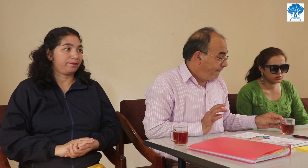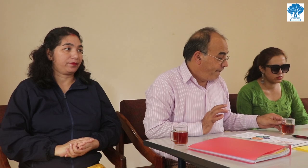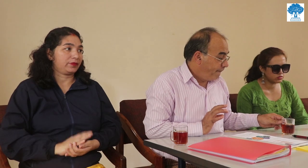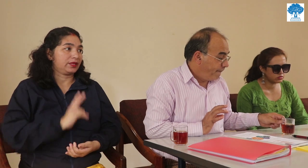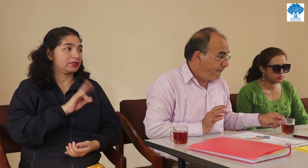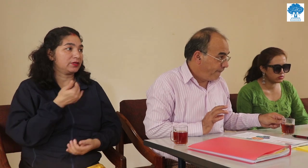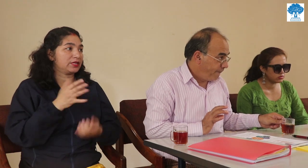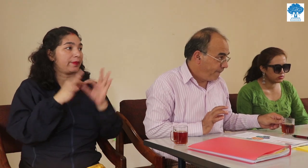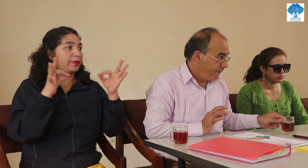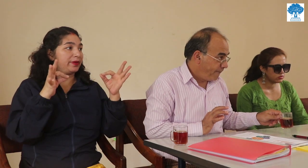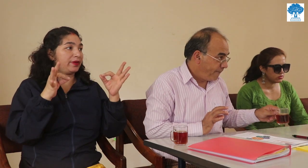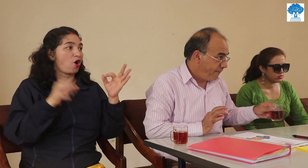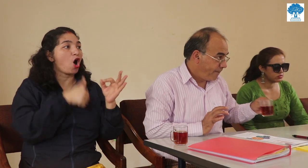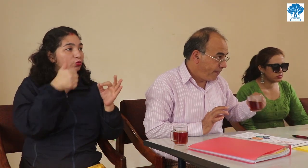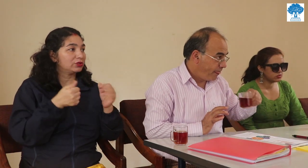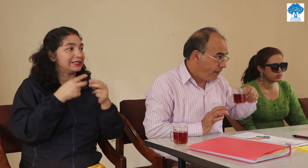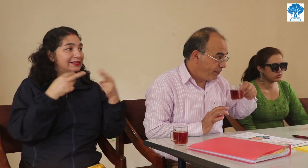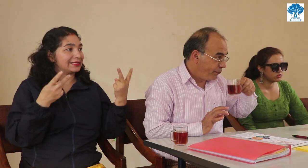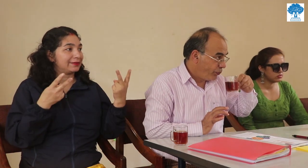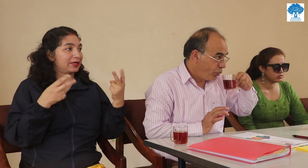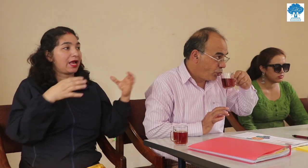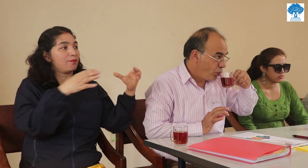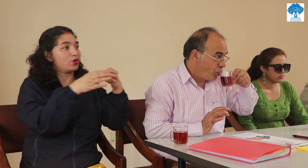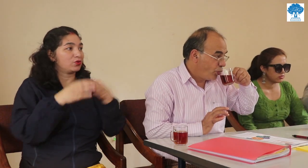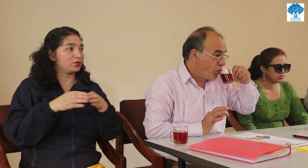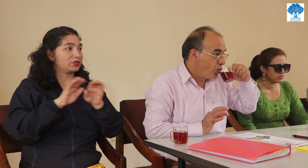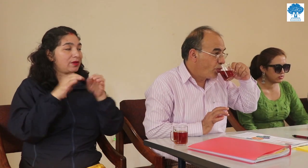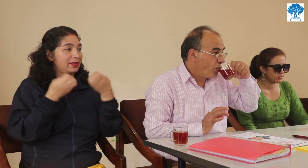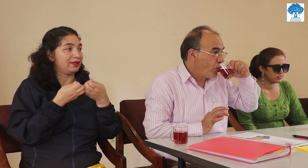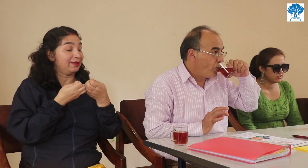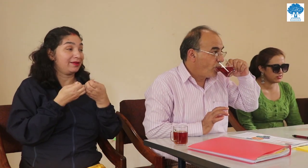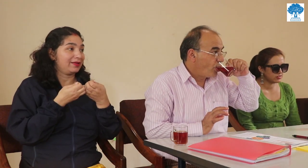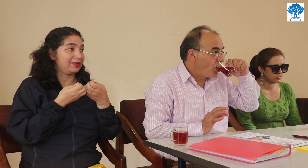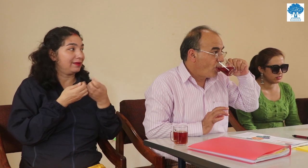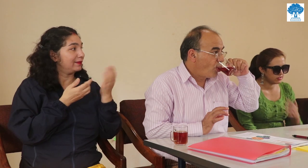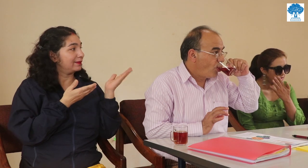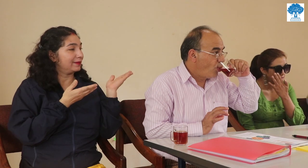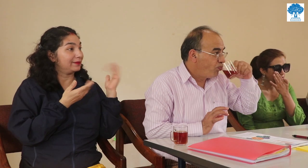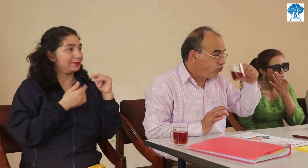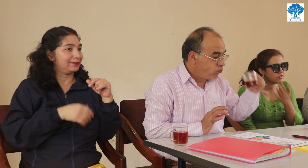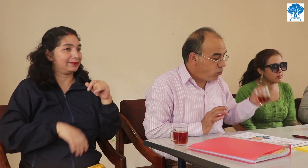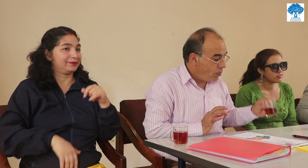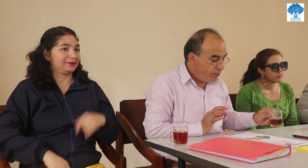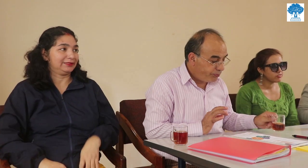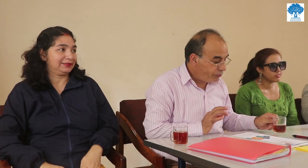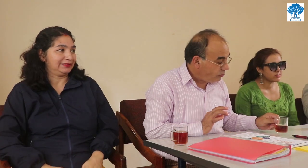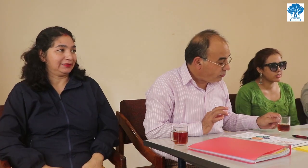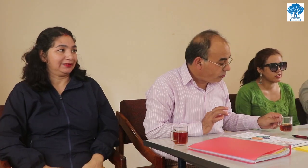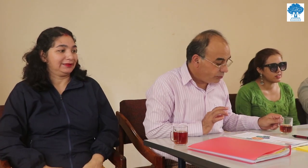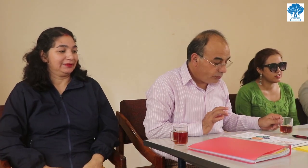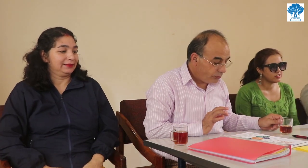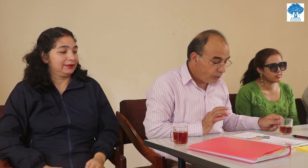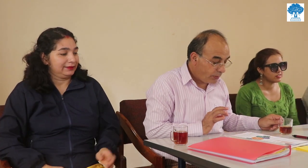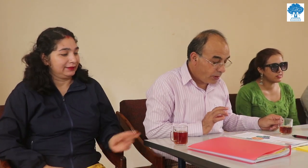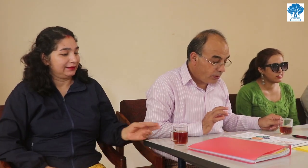विभिन्न अरू किसिमका वर्गहरू समुदायहरूले चाहिँ कसरी यस्तो किसिमको कन्ट्रासेप्टिभ्सको